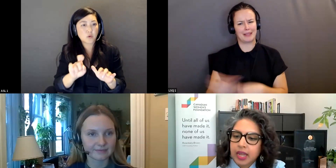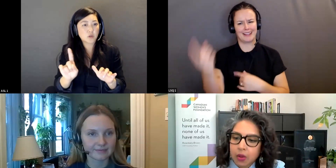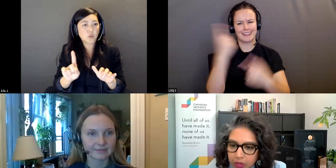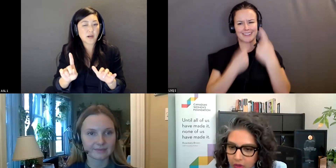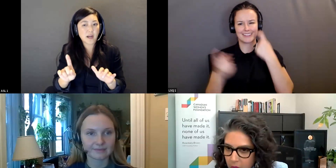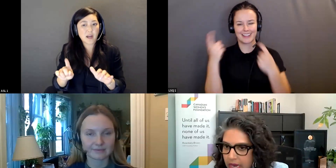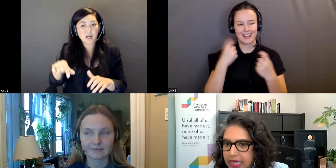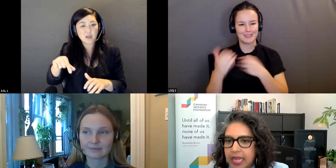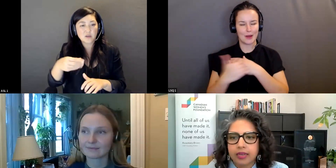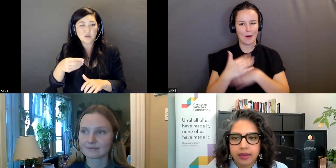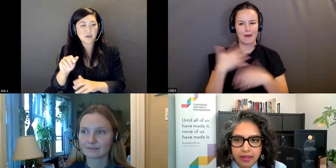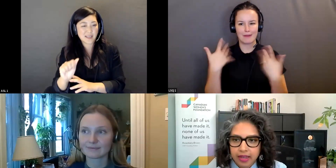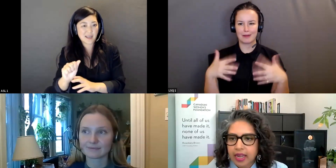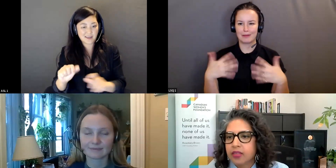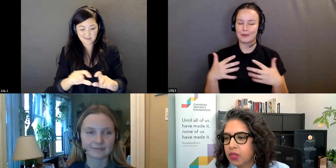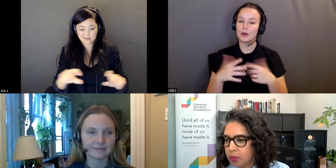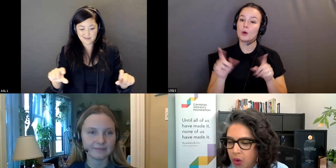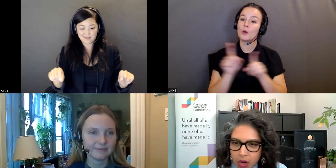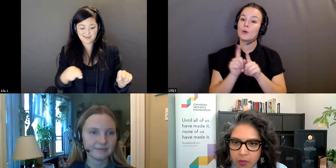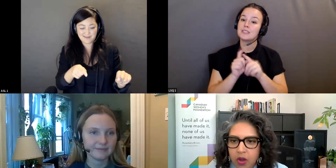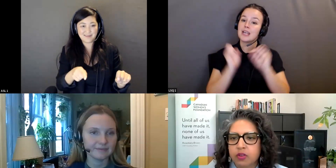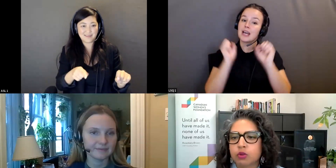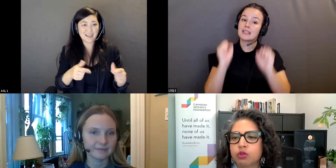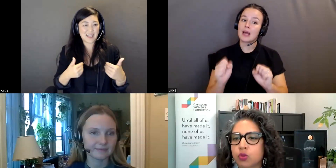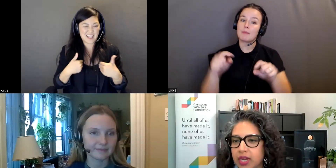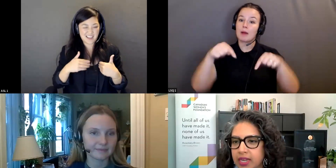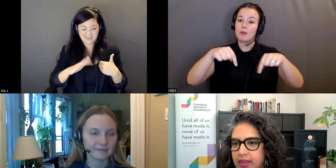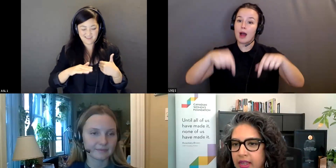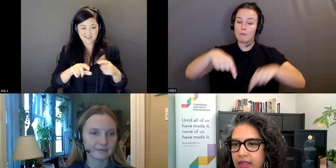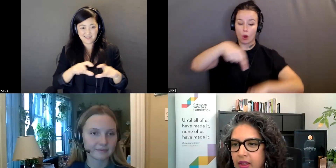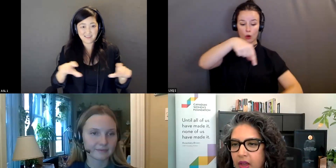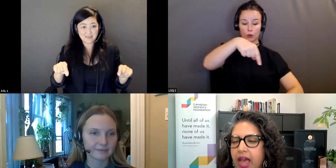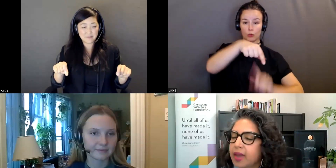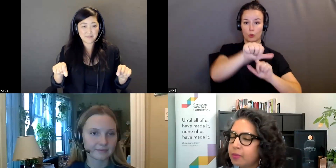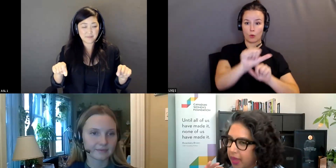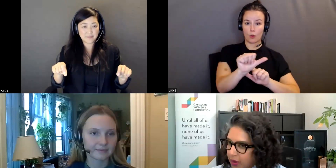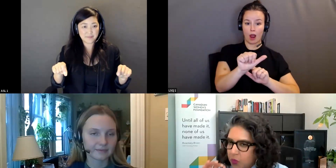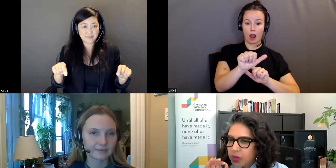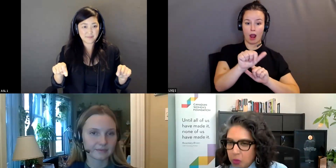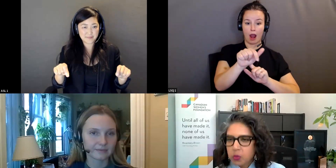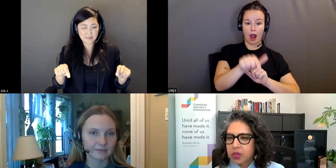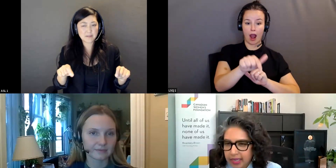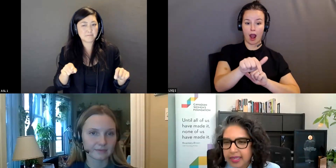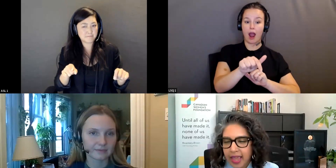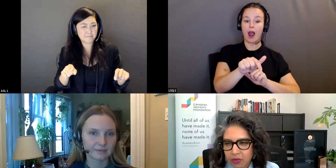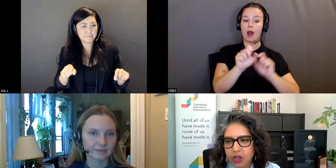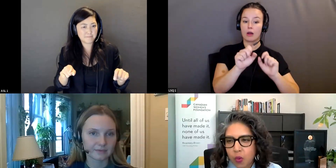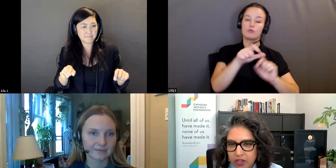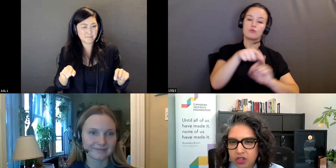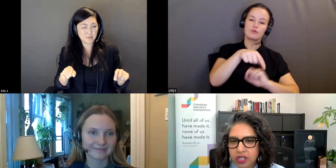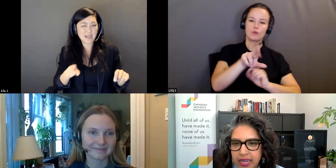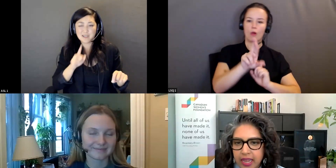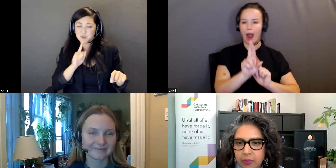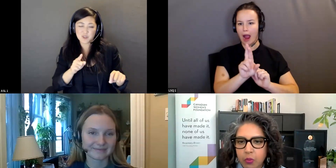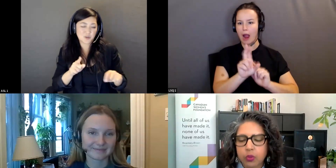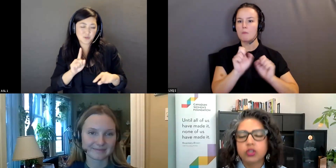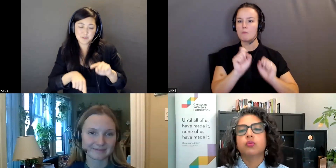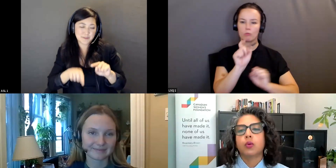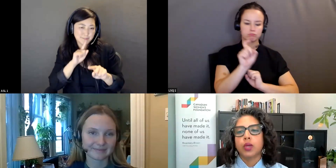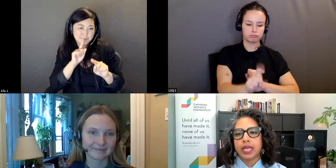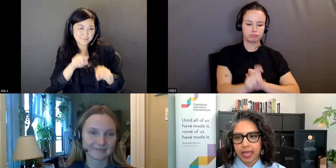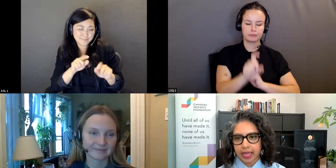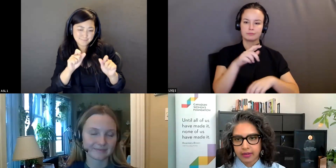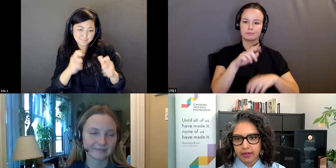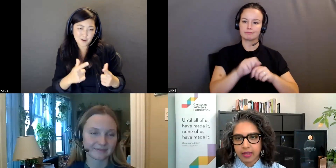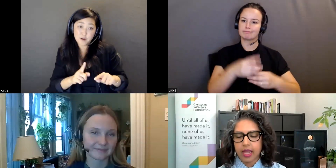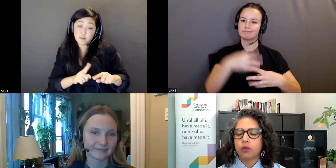Vous pouvez aussi utiliser la boîte questions-réponses au bas de l'écran Zoom pour poser vos questions. Nous ne